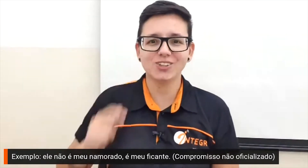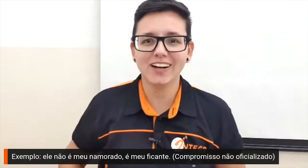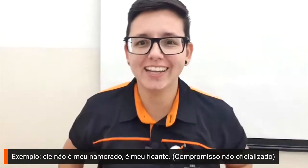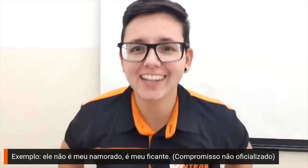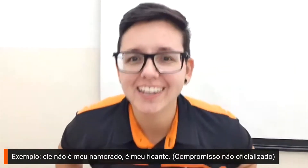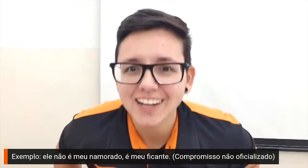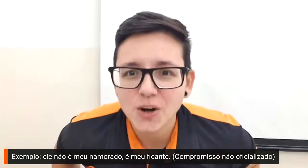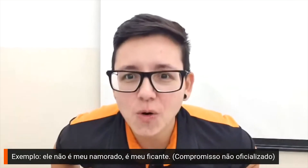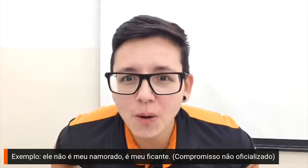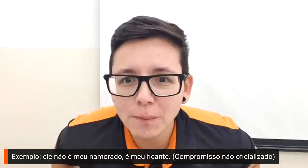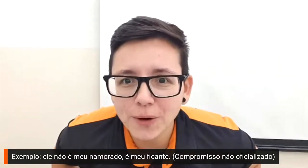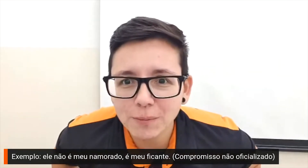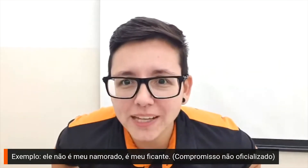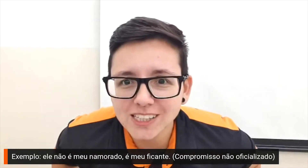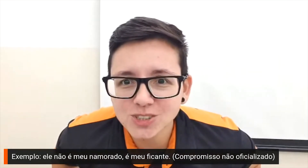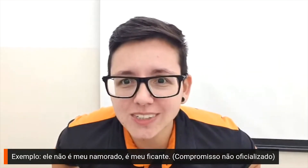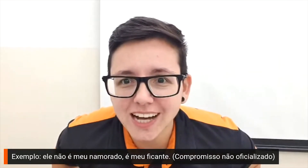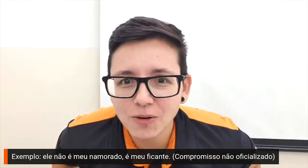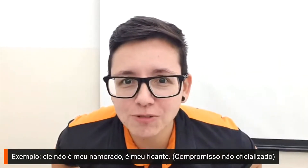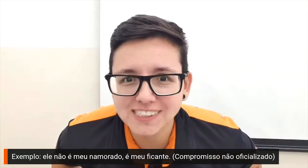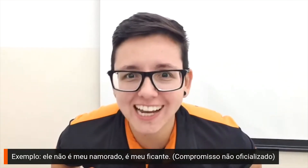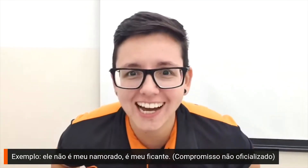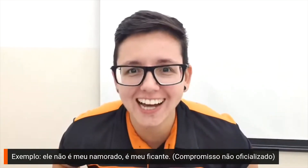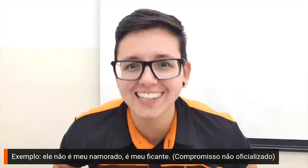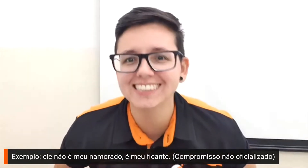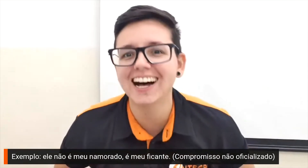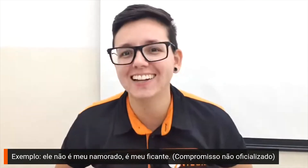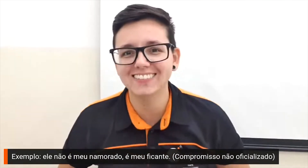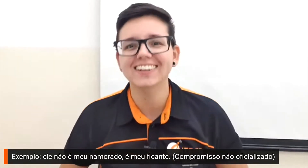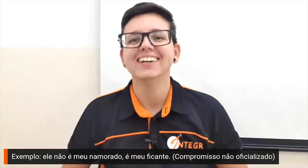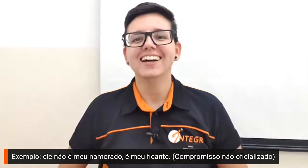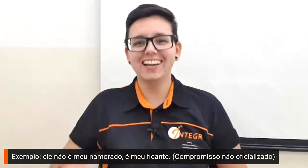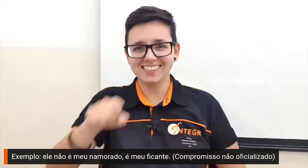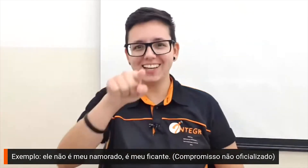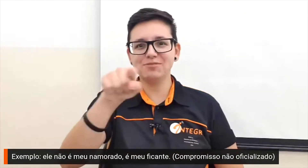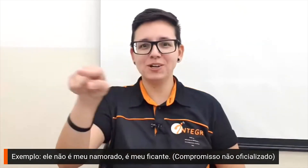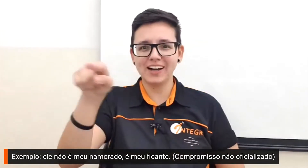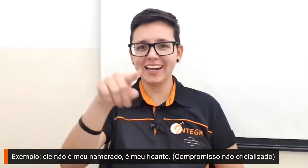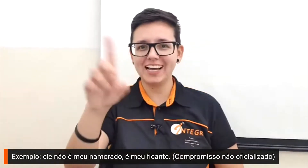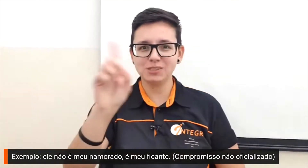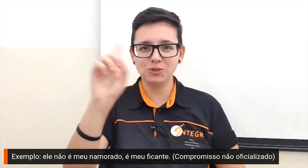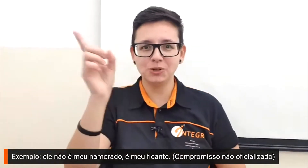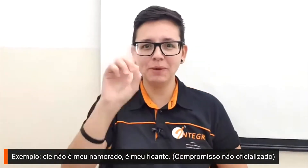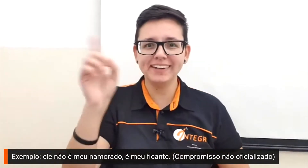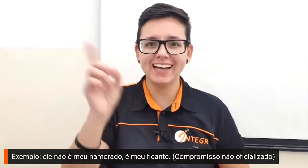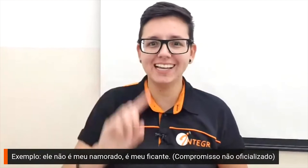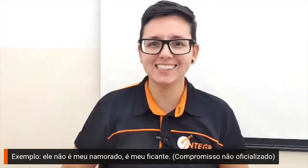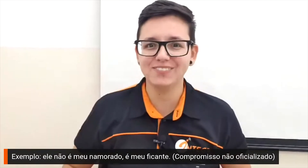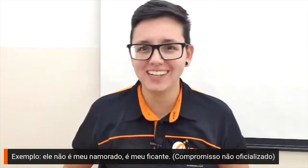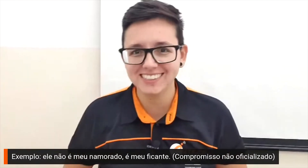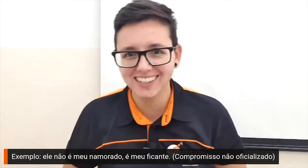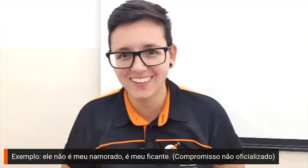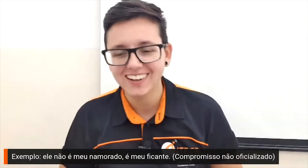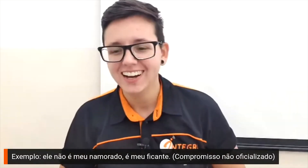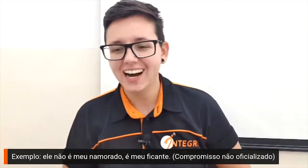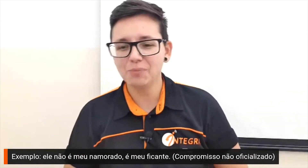aí, compromisso não oficializado. Esse aí foi um acréscimo, eu não mandei essa parte não. A